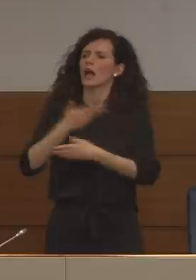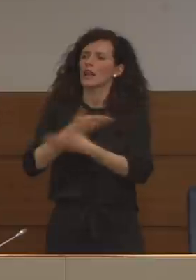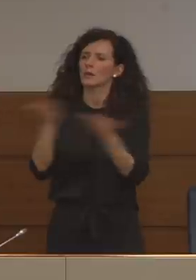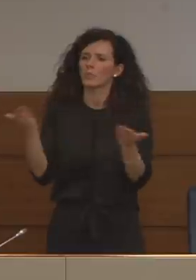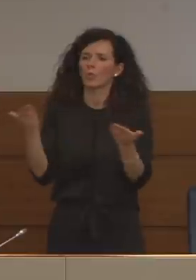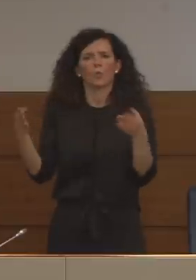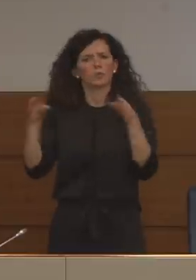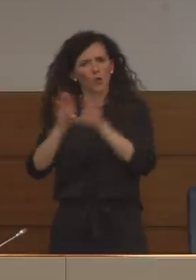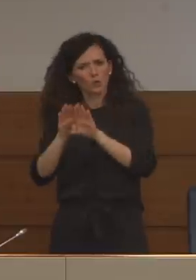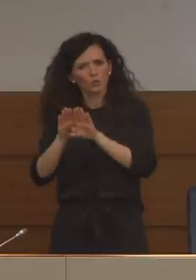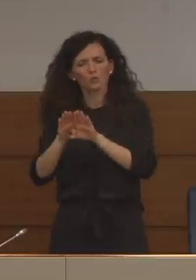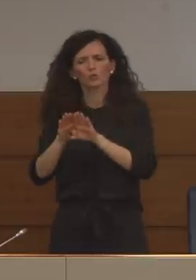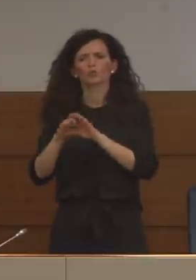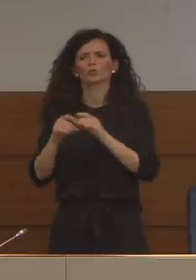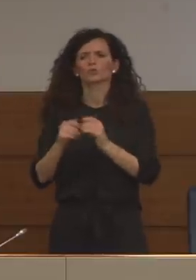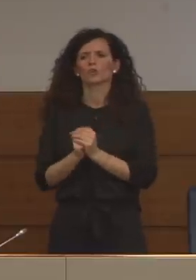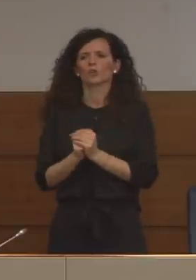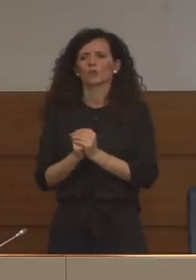a